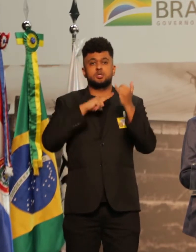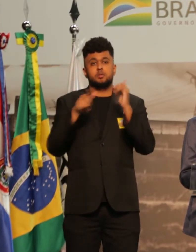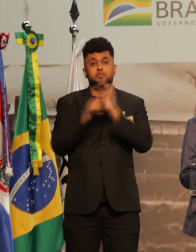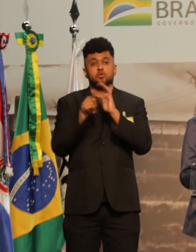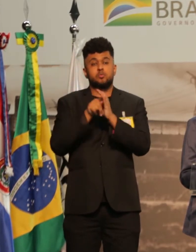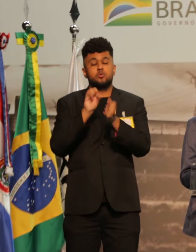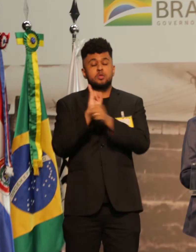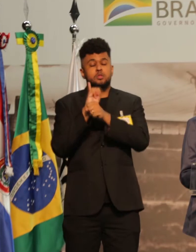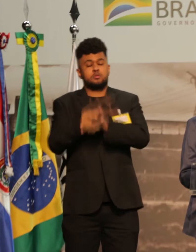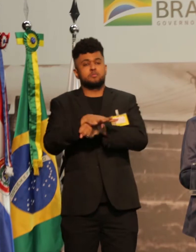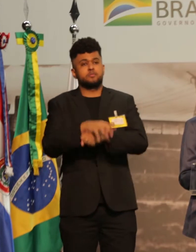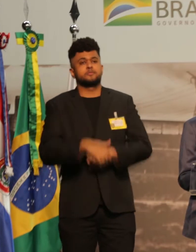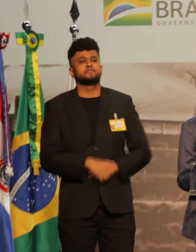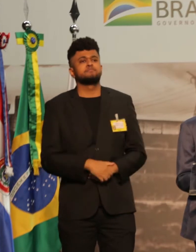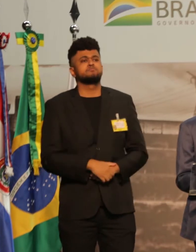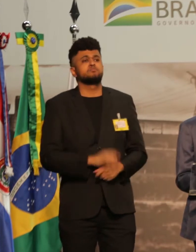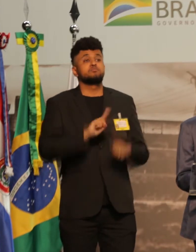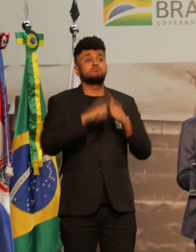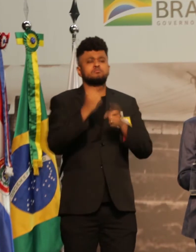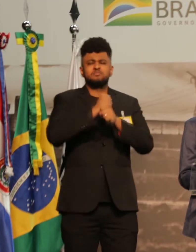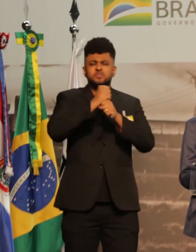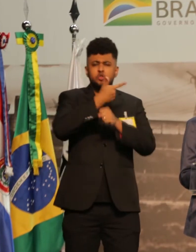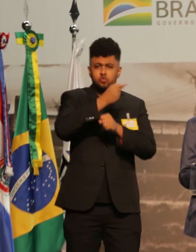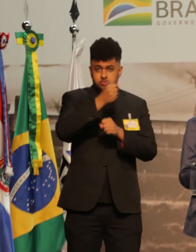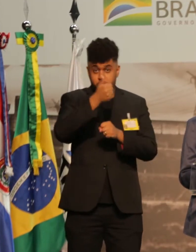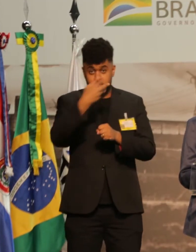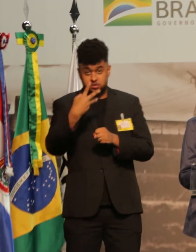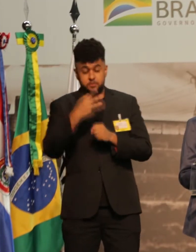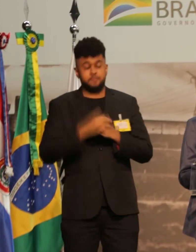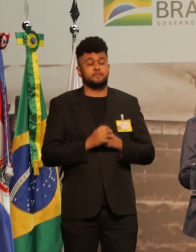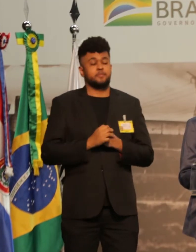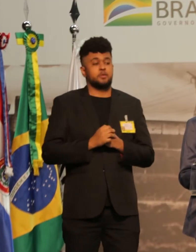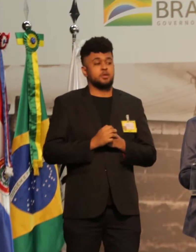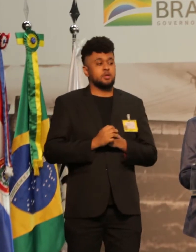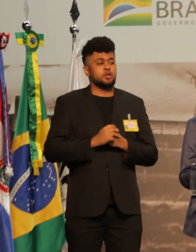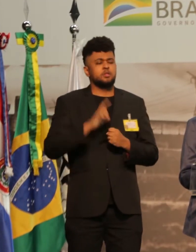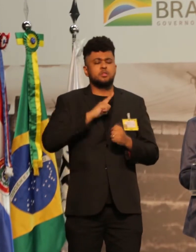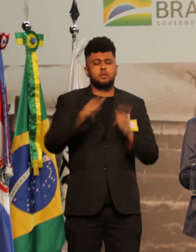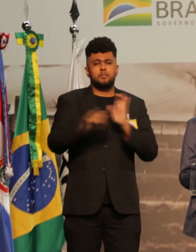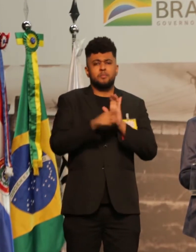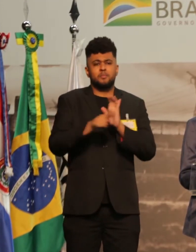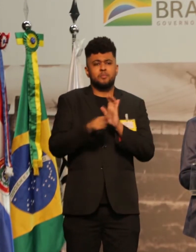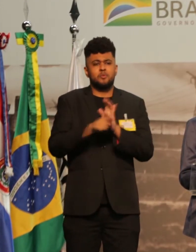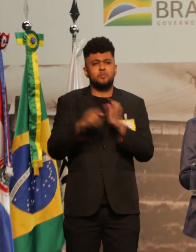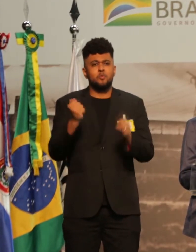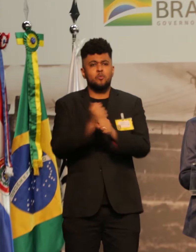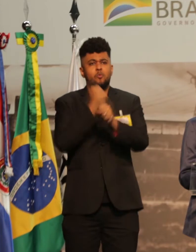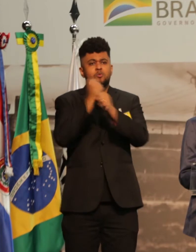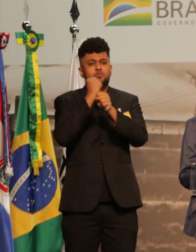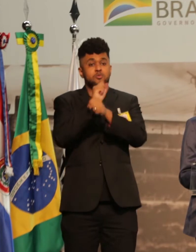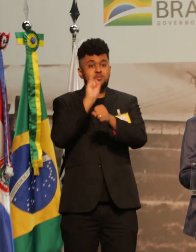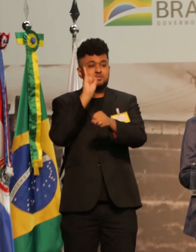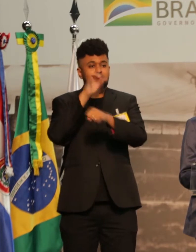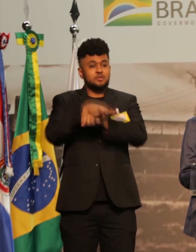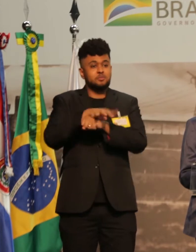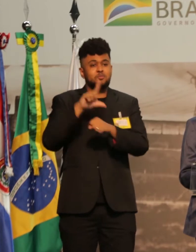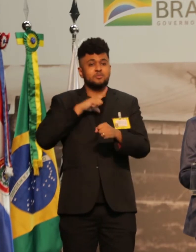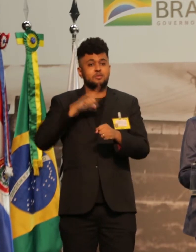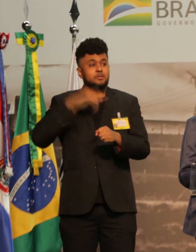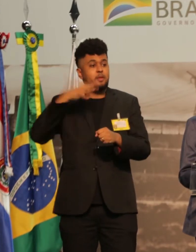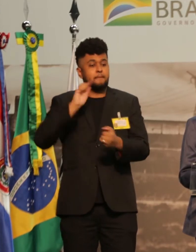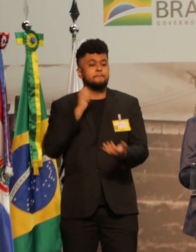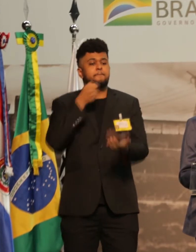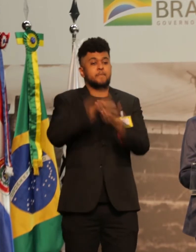de Itaipu. Porque em 2023, a dívida contraída pela construção da usina estará